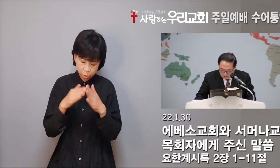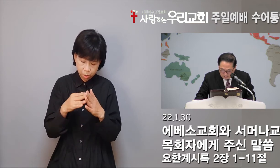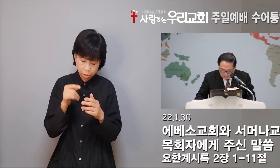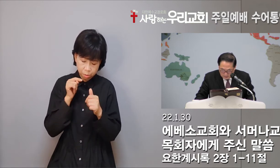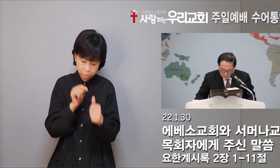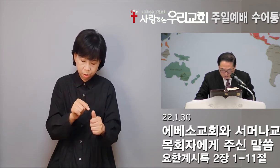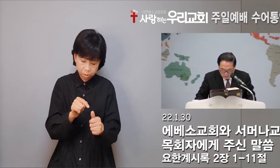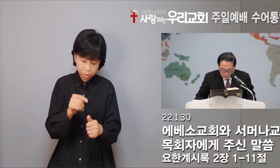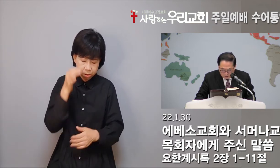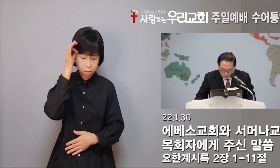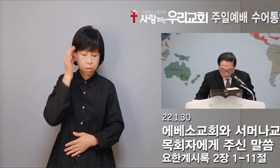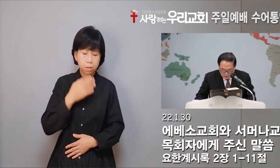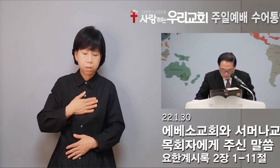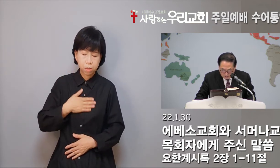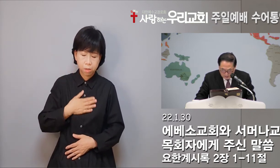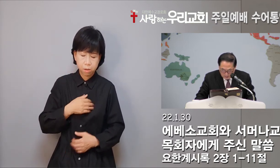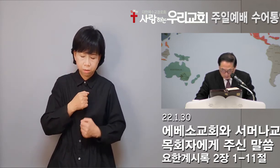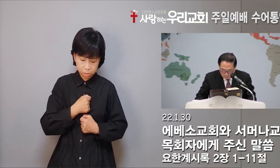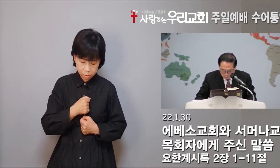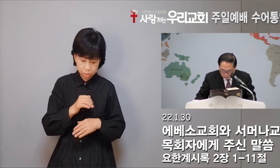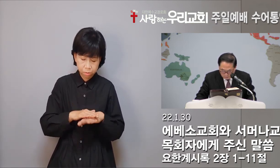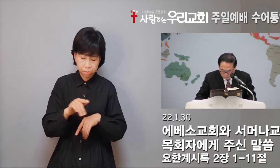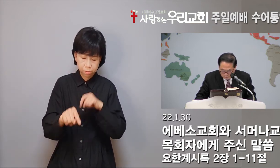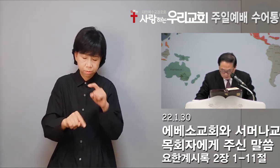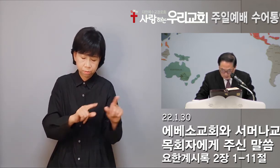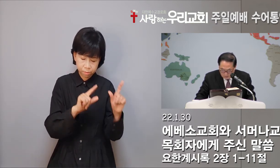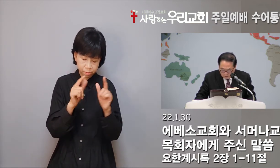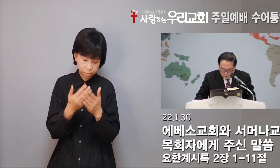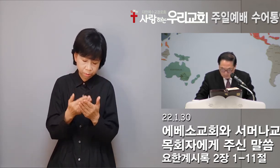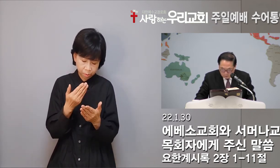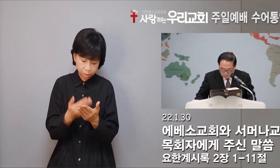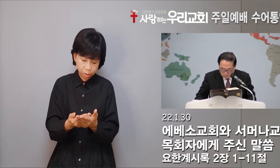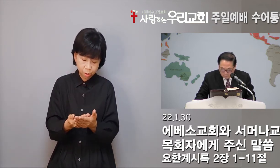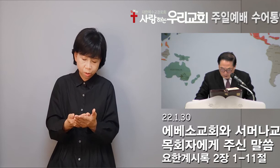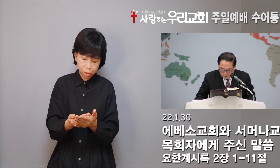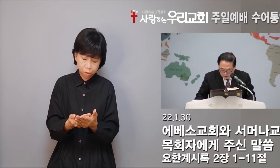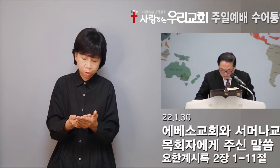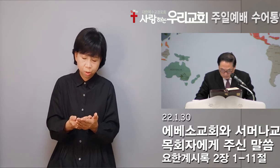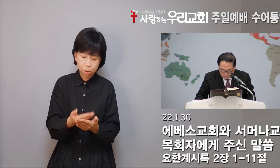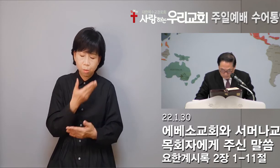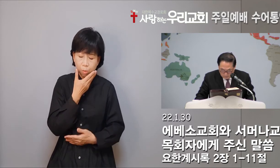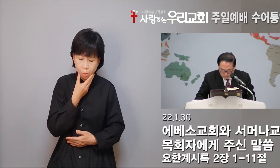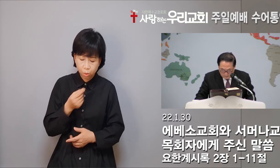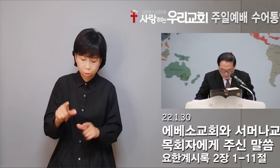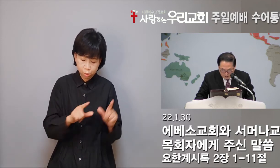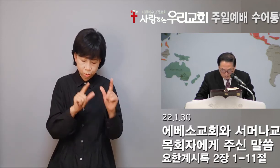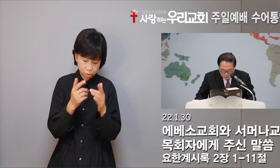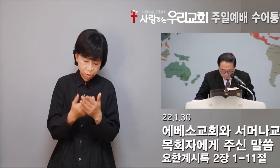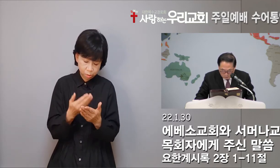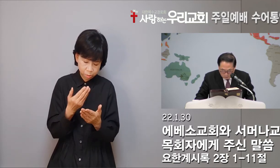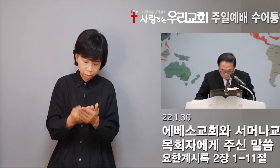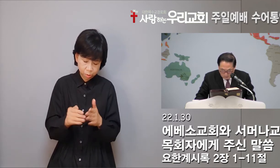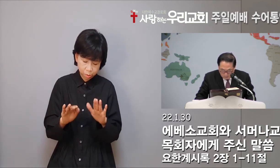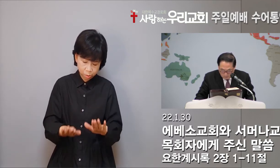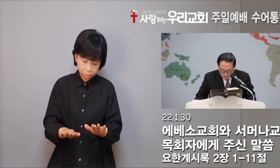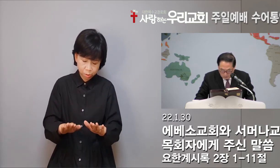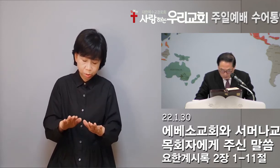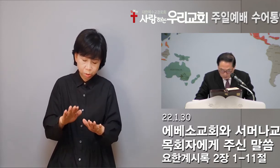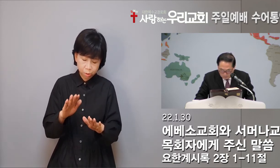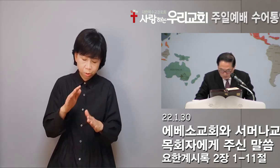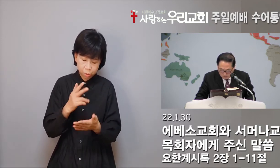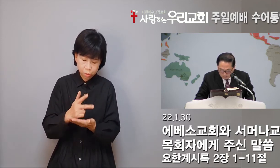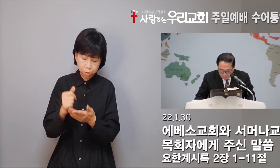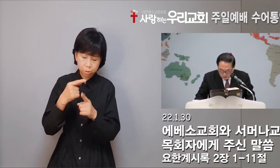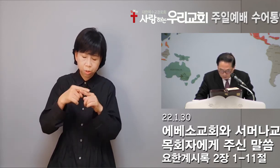교회도 깨닫게 하시고 지켜 행하게 하여 주시옵소서. 주신 복도 누리게 하여 주시옵소서. 오늘 또 주님의 몸된